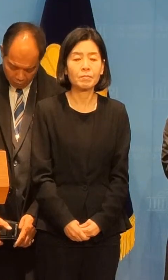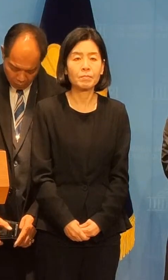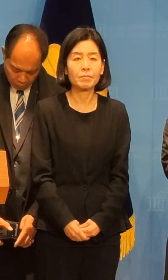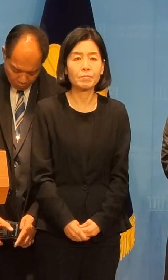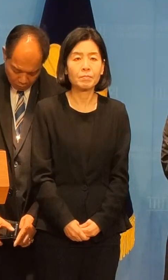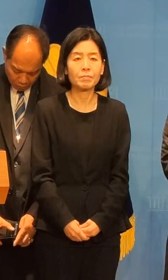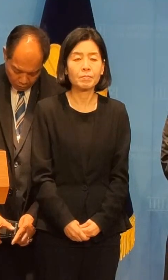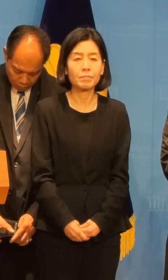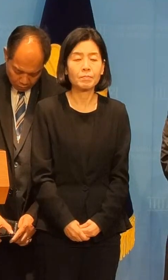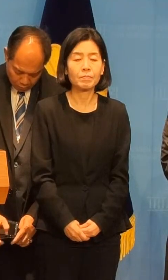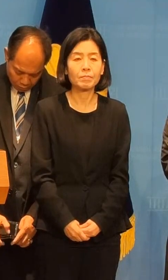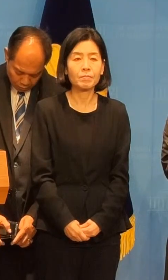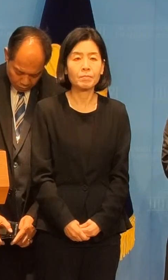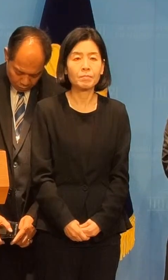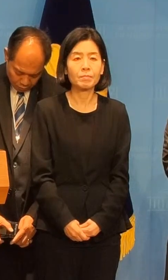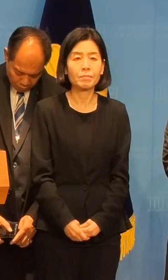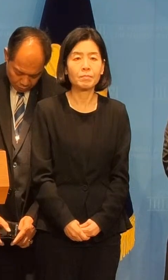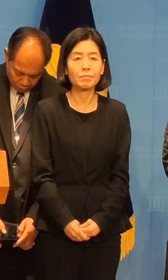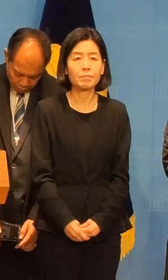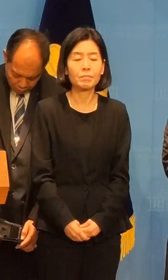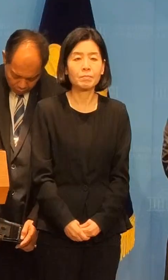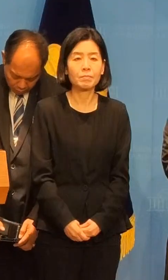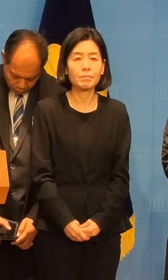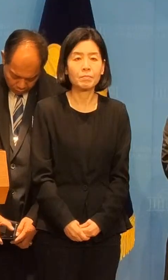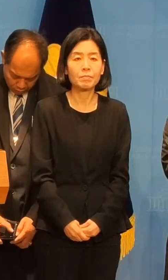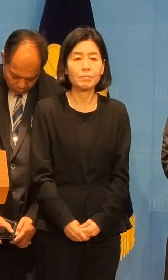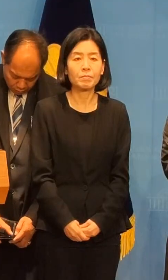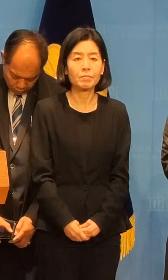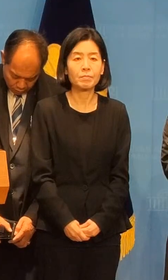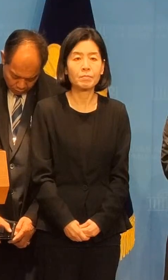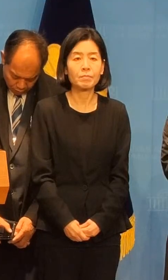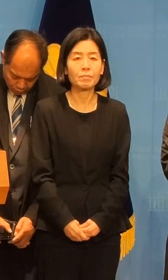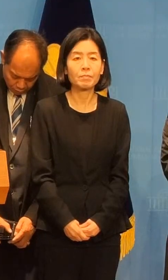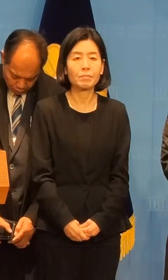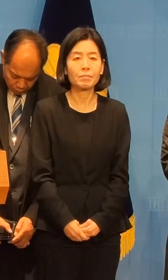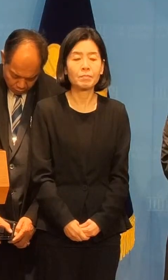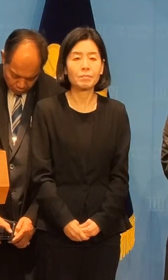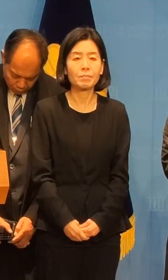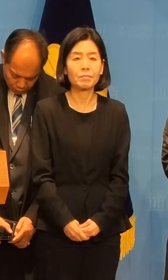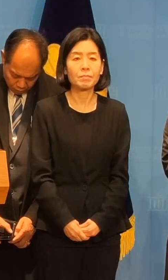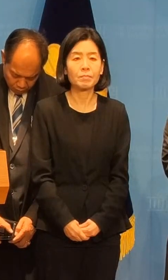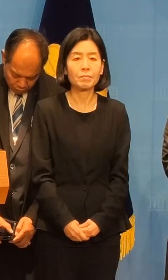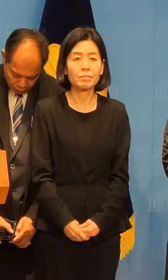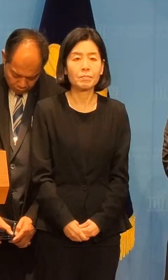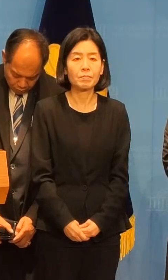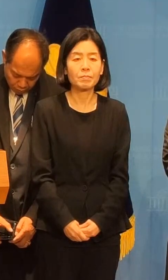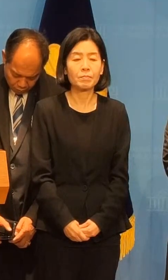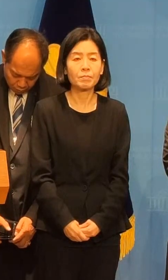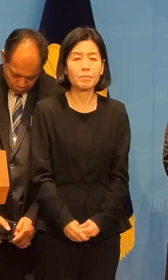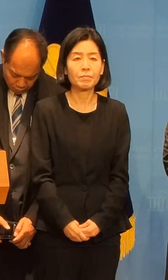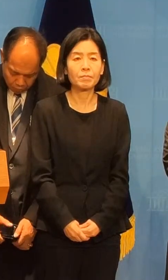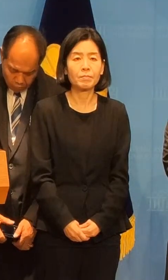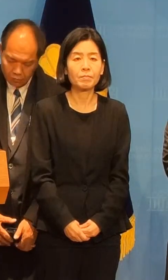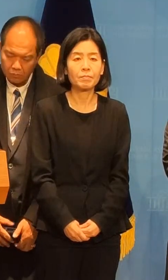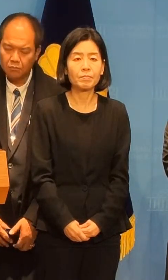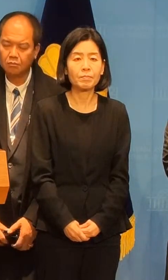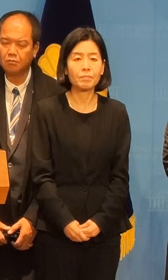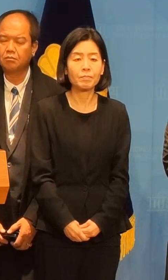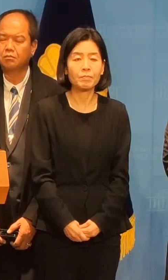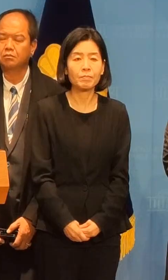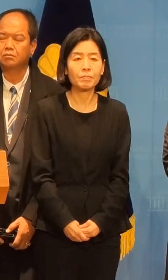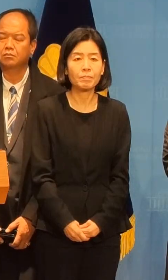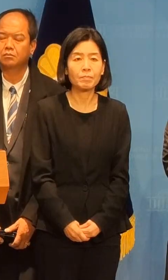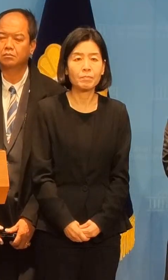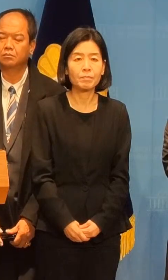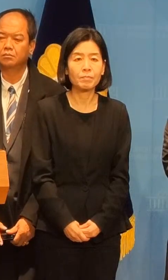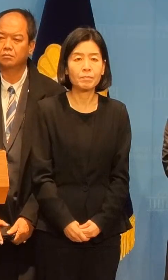ရတဲ့နိုင်ငံနှစ်နိုင်ငံဖြစ်ပါတယ်ပေါ့နော်ဆိုတော့ဒါကြောင့်အခုမြန်မာကြုံတွေ့နေရတဲ့အခက်အခဲကဘာအတွက်ရုန်းကန်နေရလဲဆိုလို့ရှိ